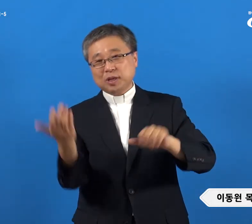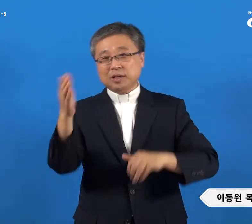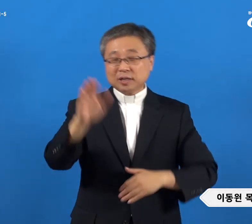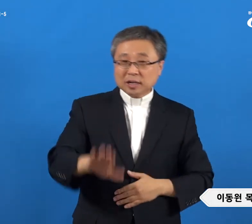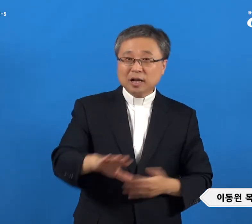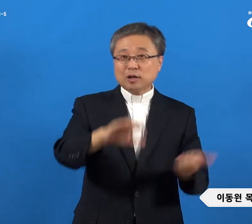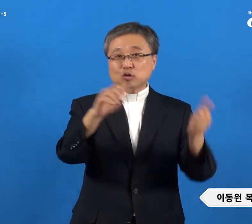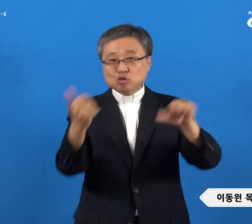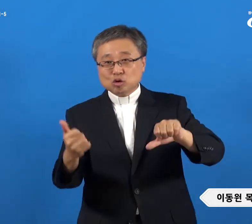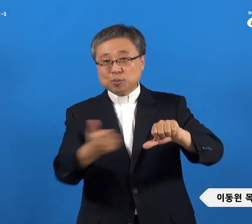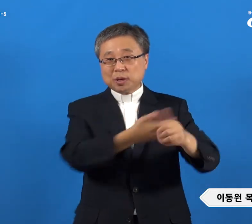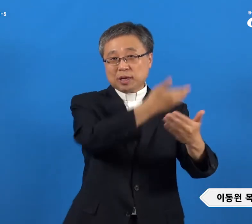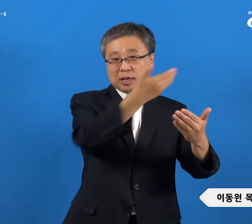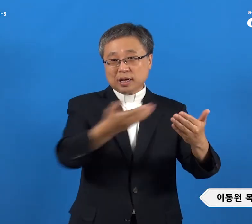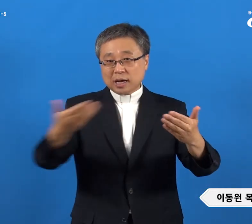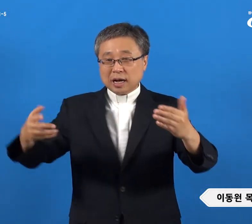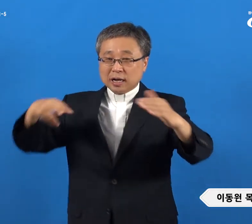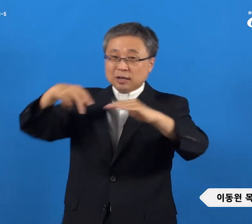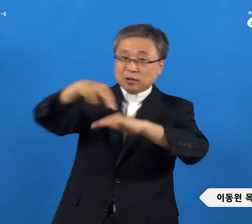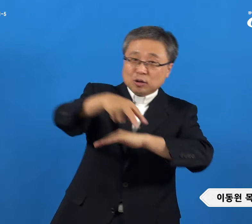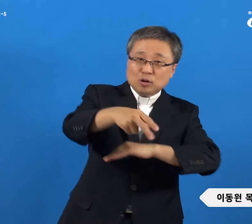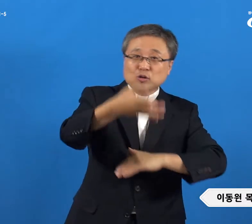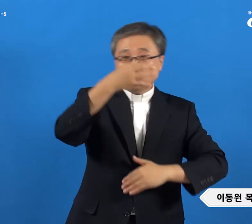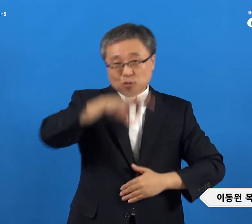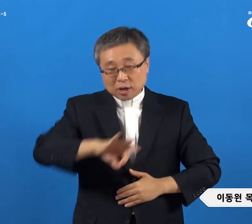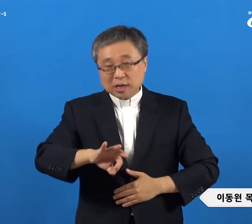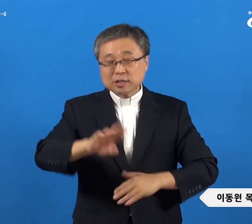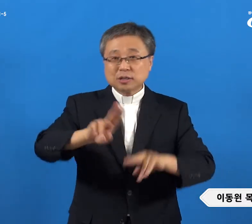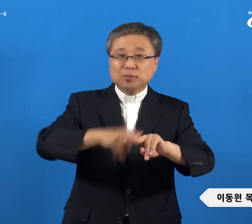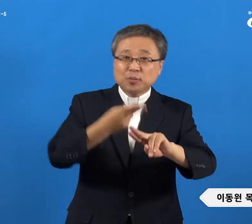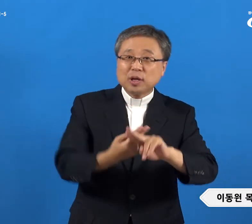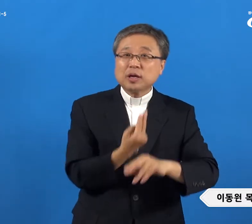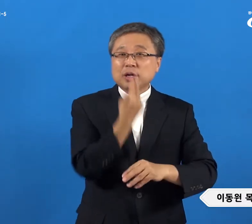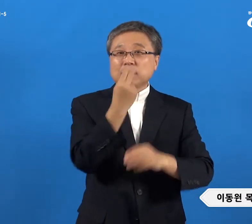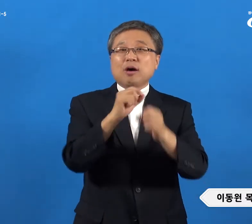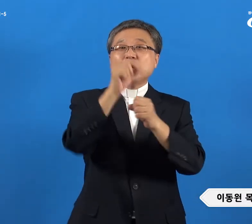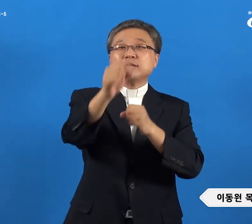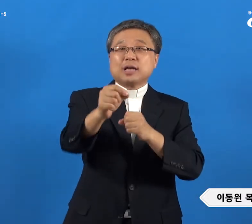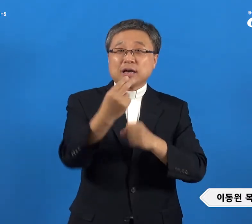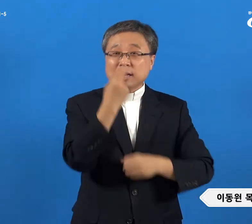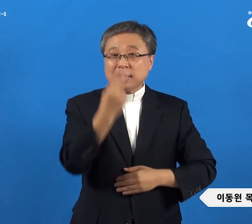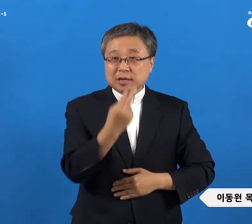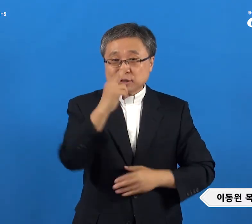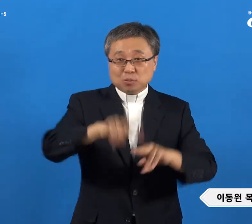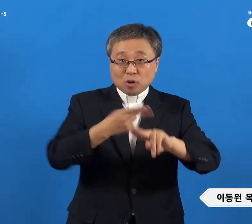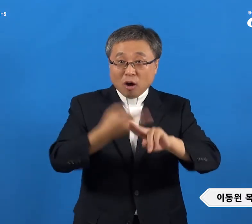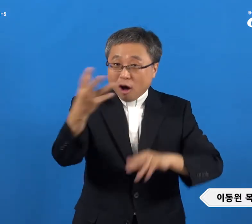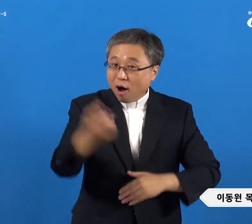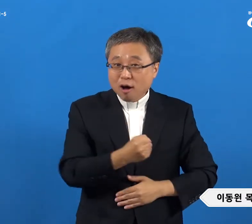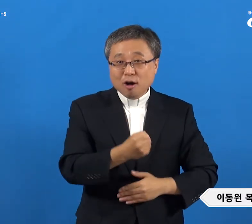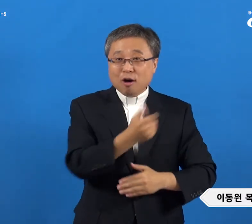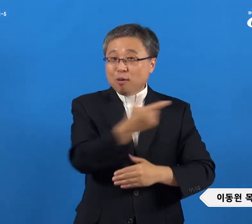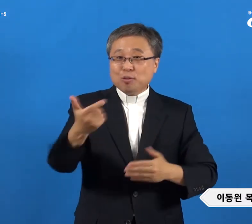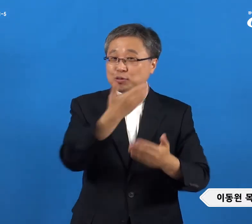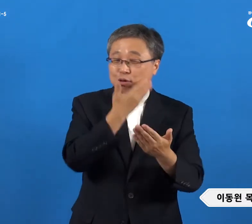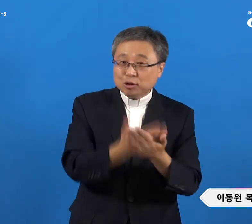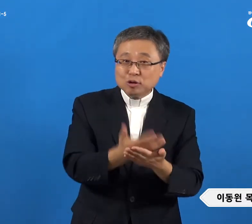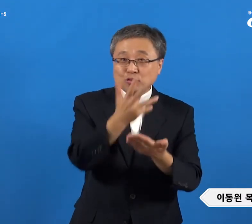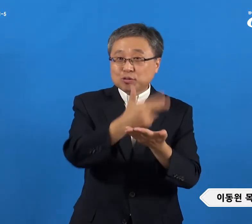죽음의 강을 건너가서도 유효한 선물, 영생의 선물을 얻는다는 것 얼마나 중요한 것이에요. 주께서는 그 선물을 먼저